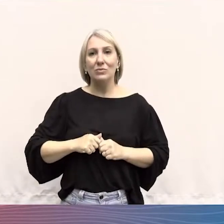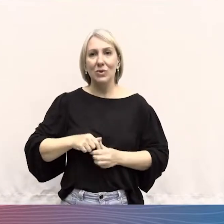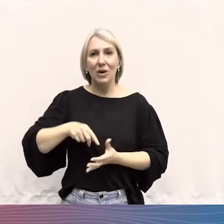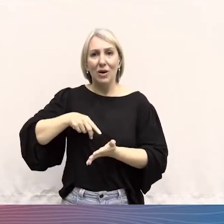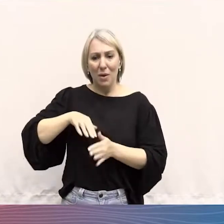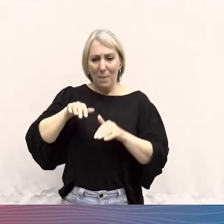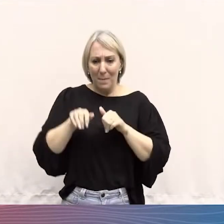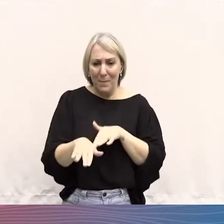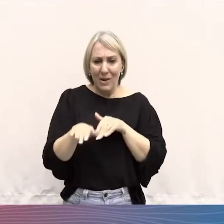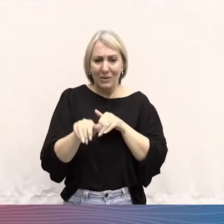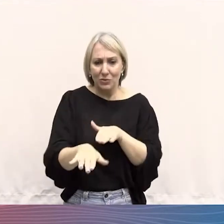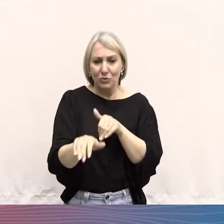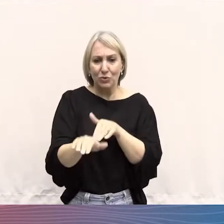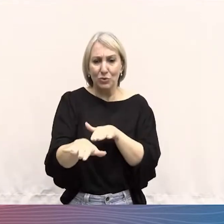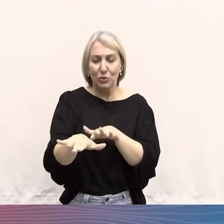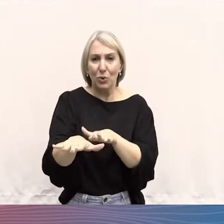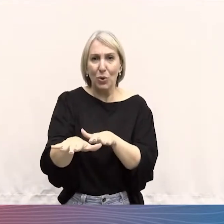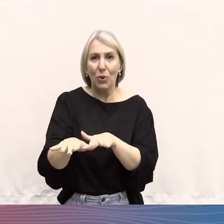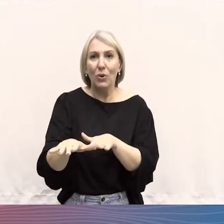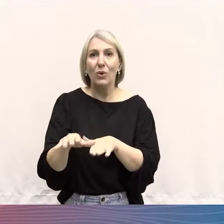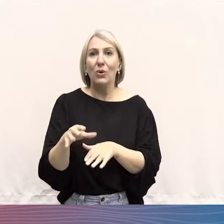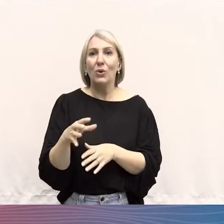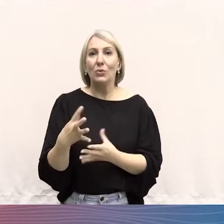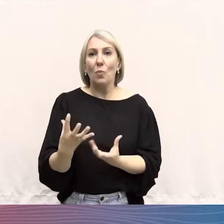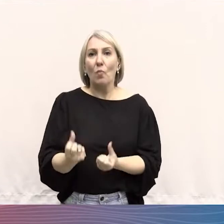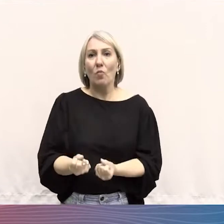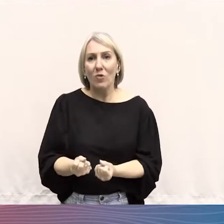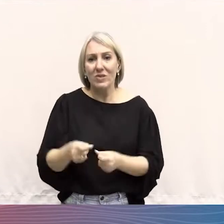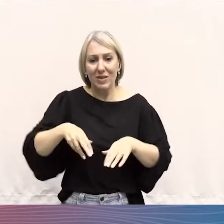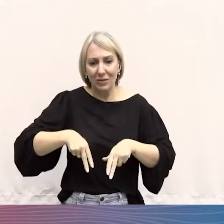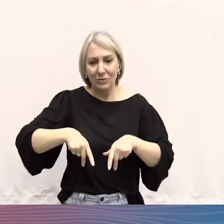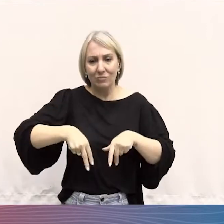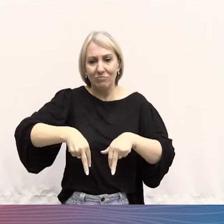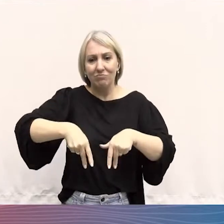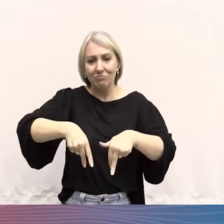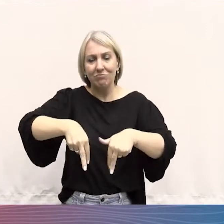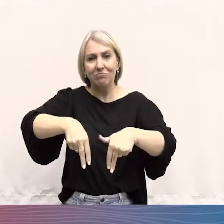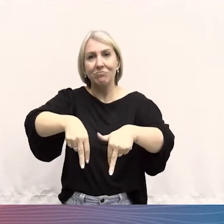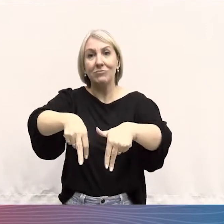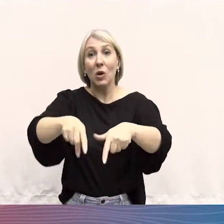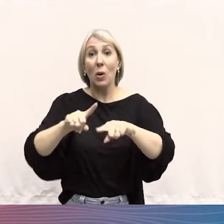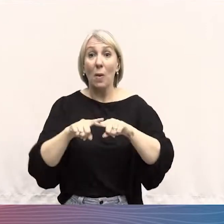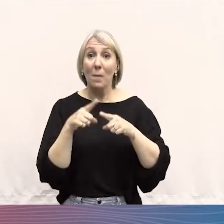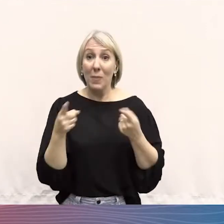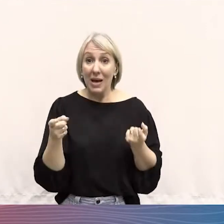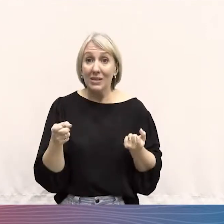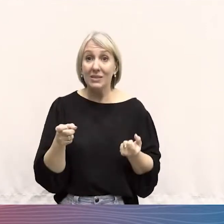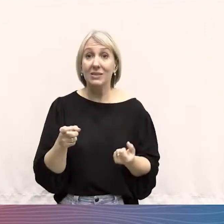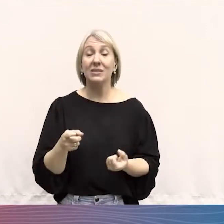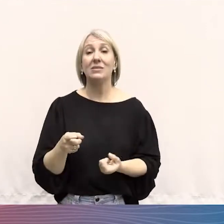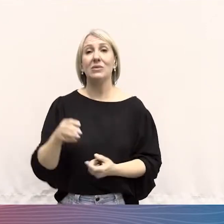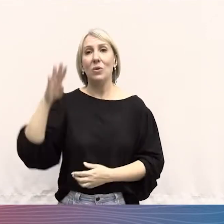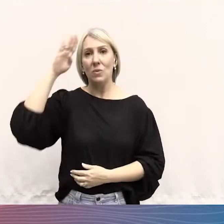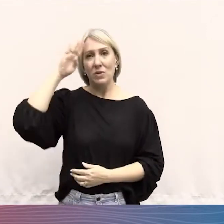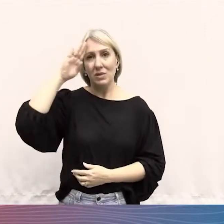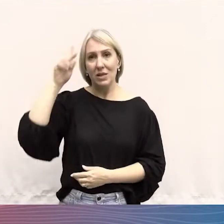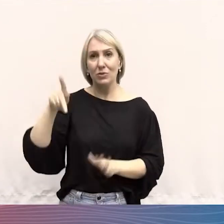mar fechou, morreu todos, cavalo, cavaleiro, carroça, tudo foi